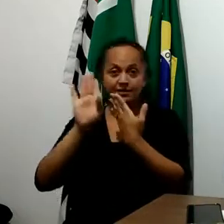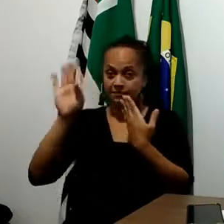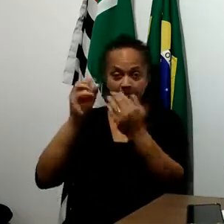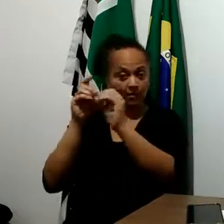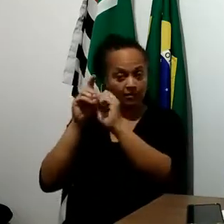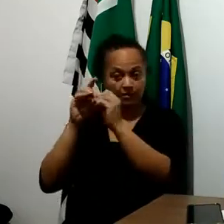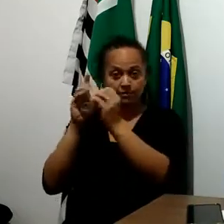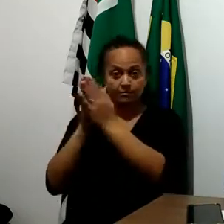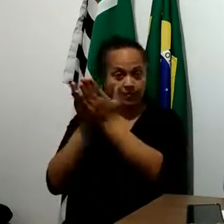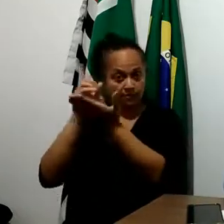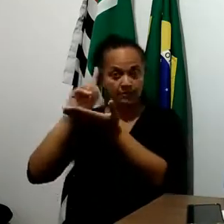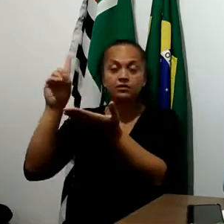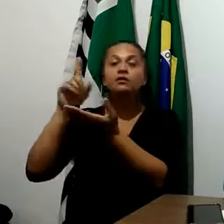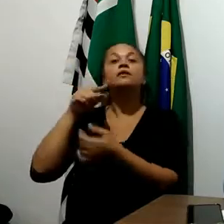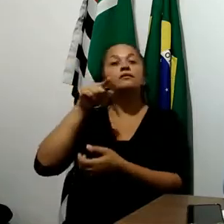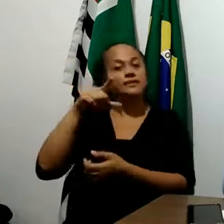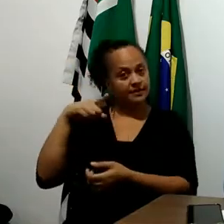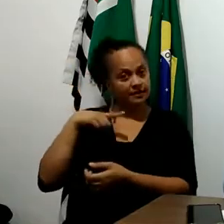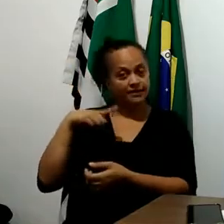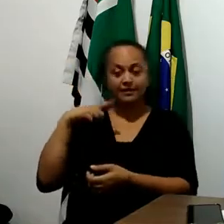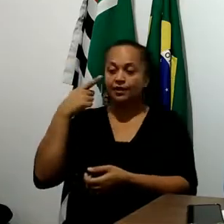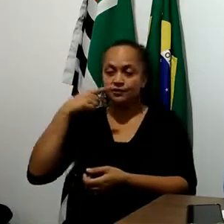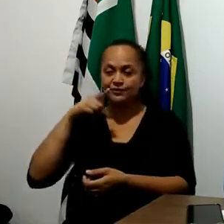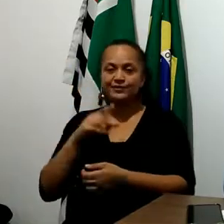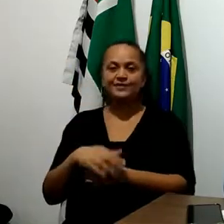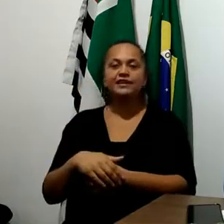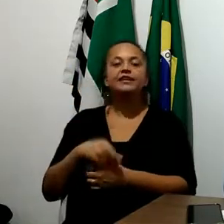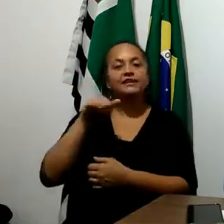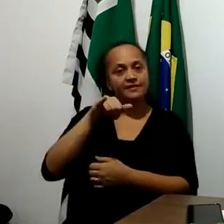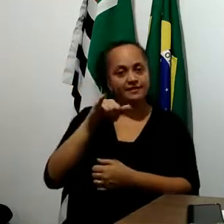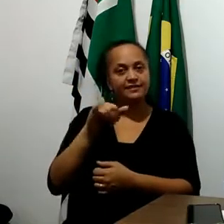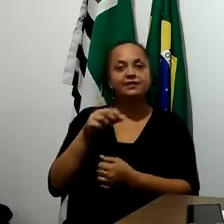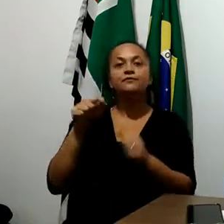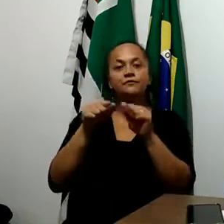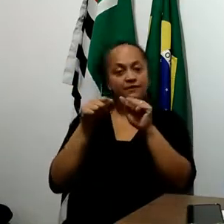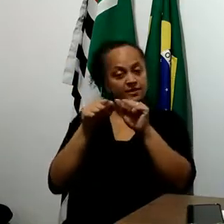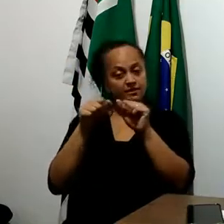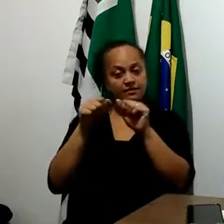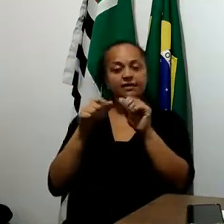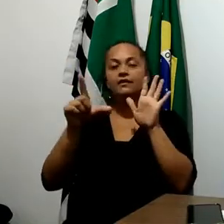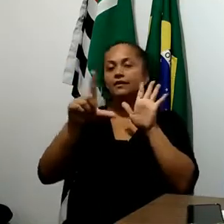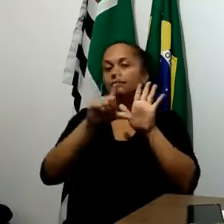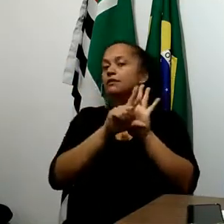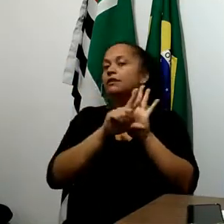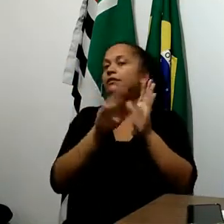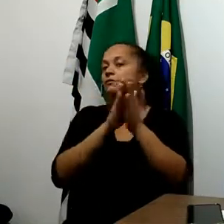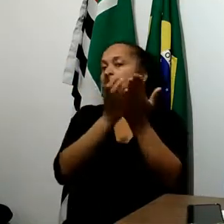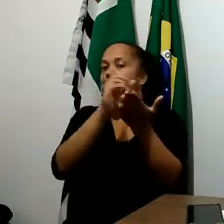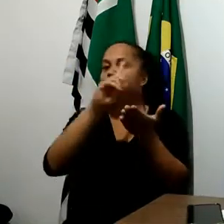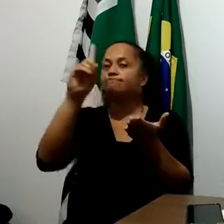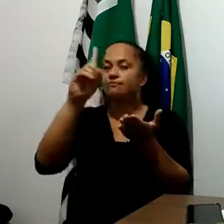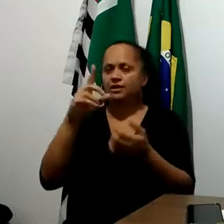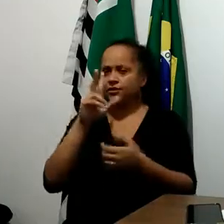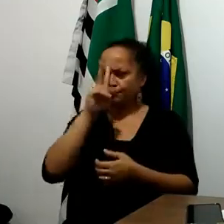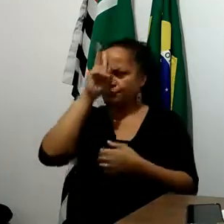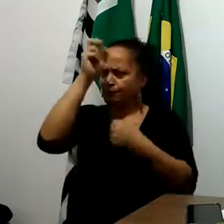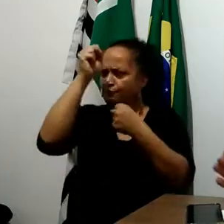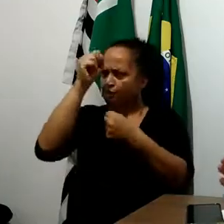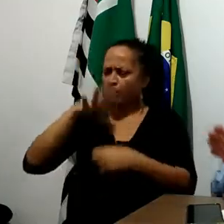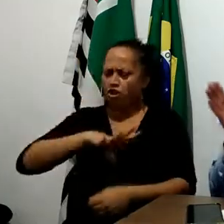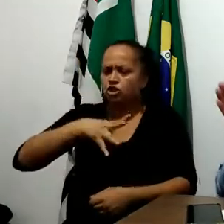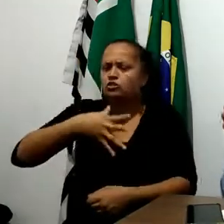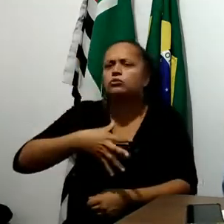vai ter sucesso se você cumprir o que está escrito na lei. Seja forte, seja corajoso. Então, a palavra de